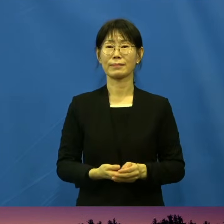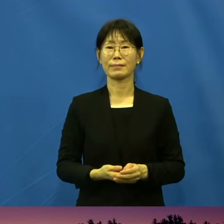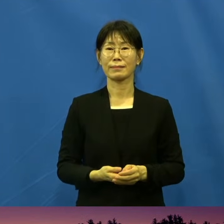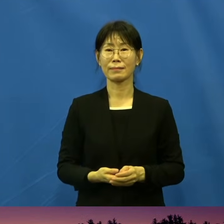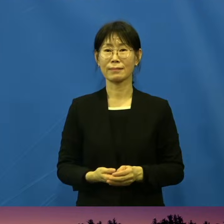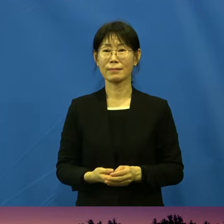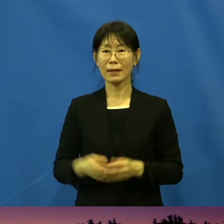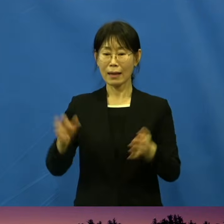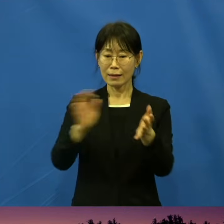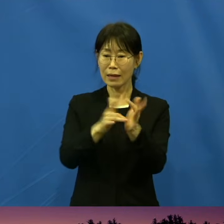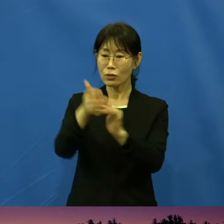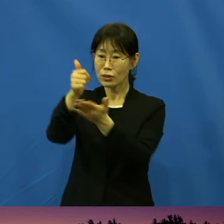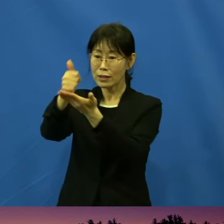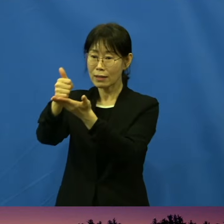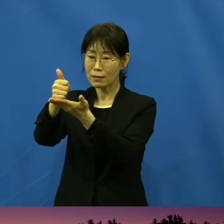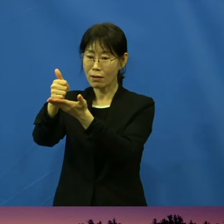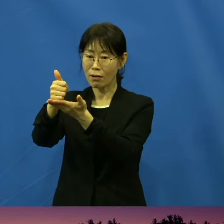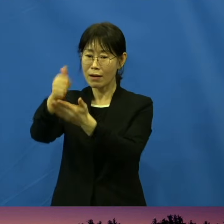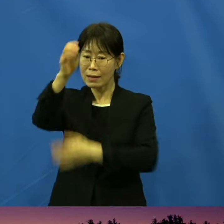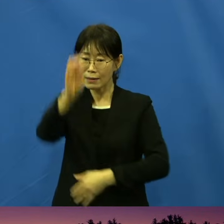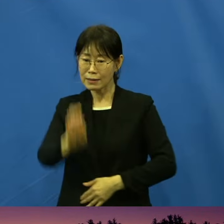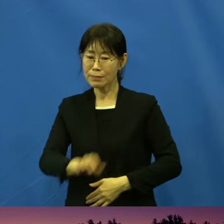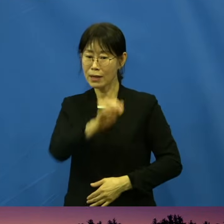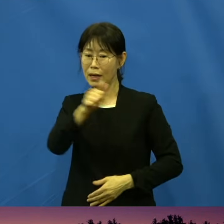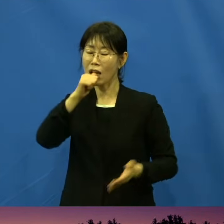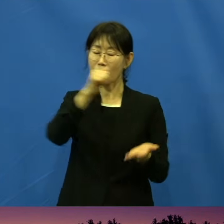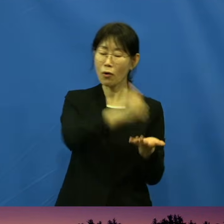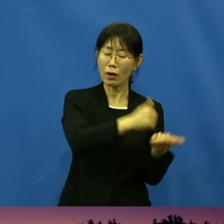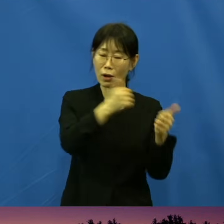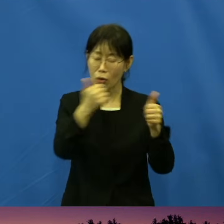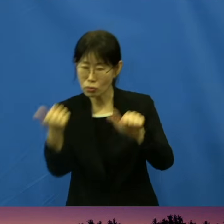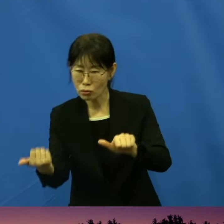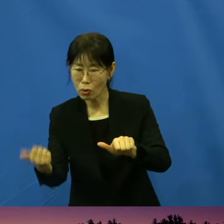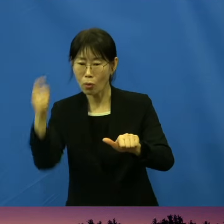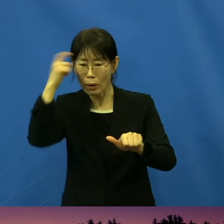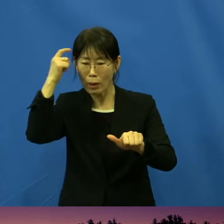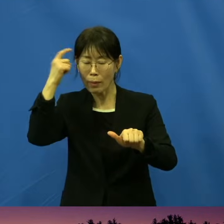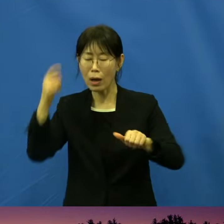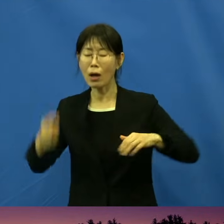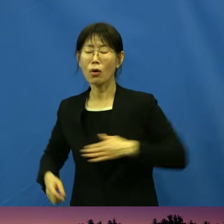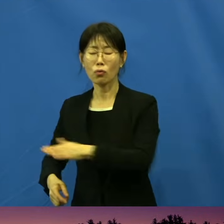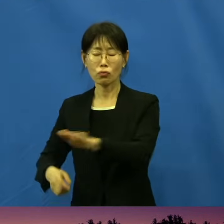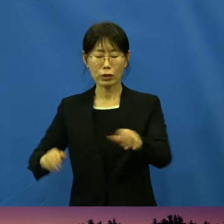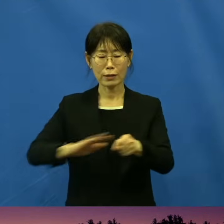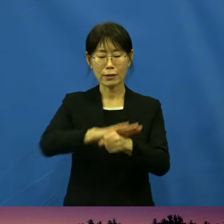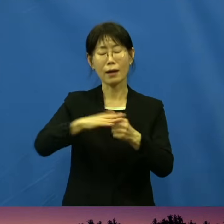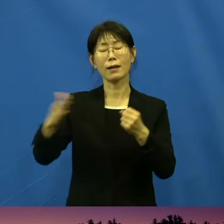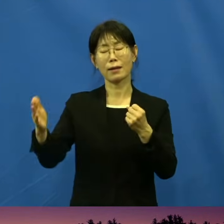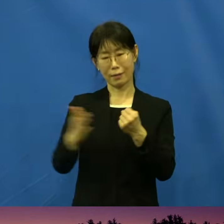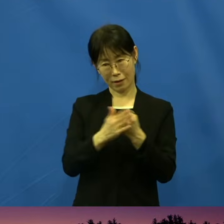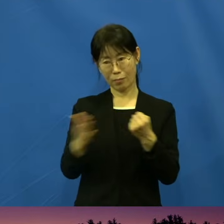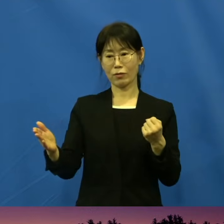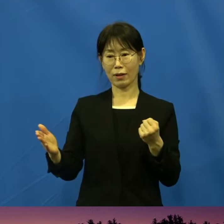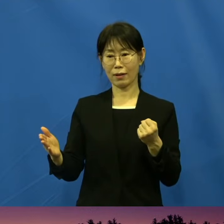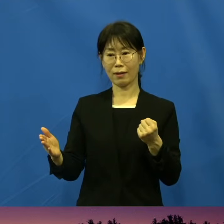자기 자신을 버리신 분, 더 이상 우리의 능력을 의지하지 않고 내 안에 계신 분의 능력을 의지하고 살라는